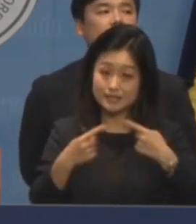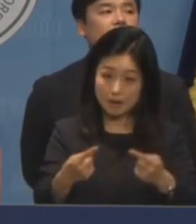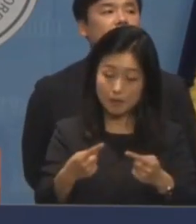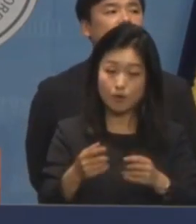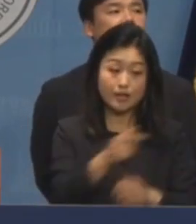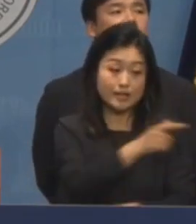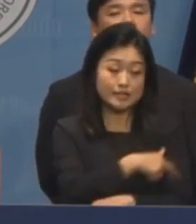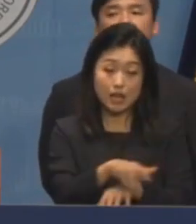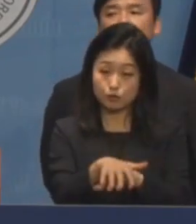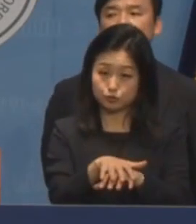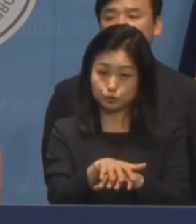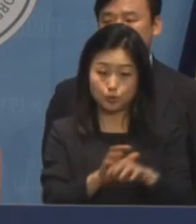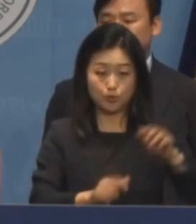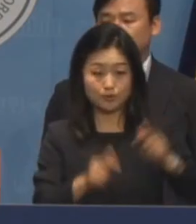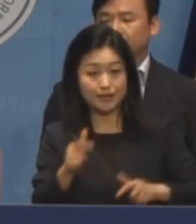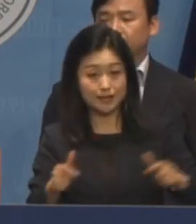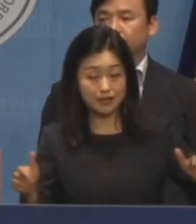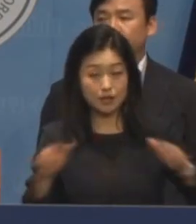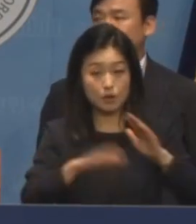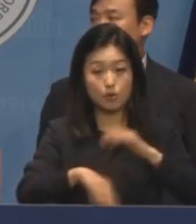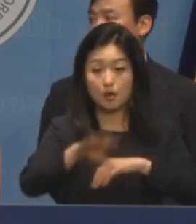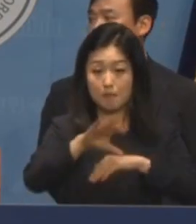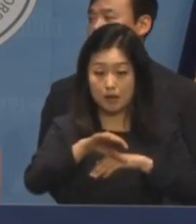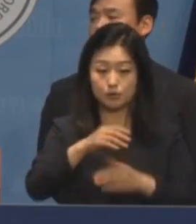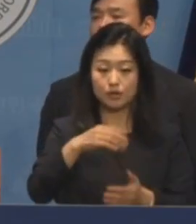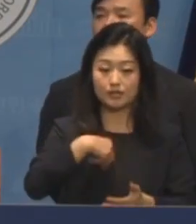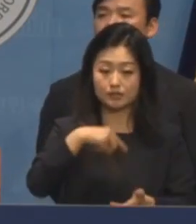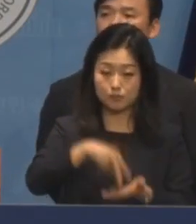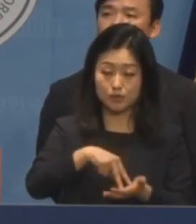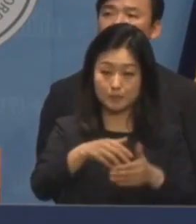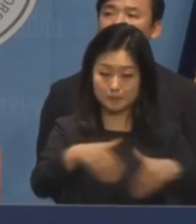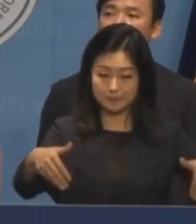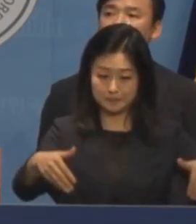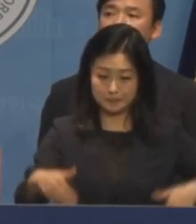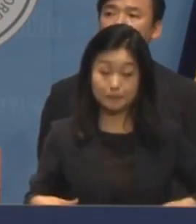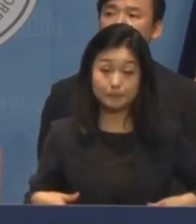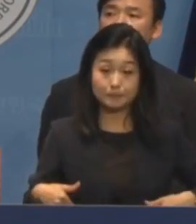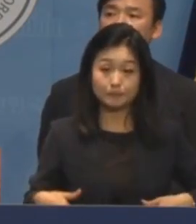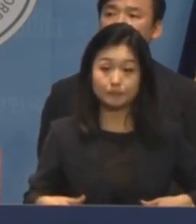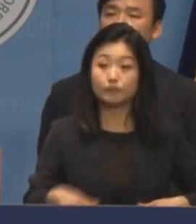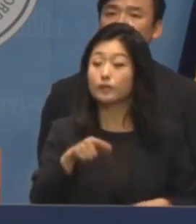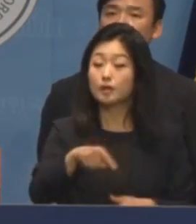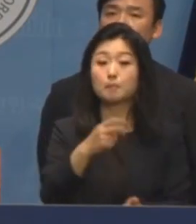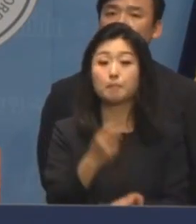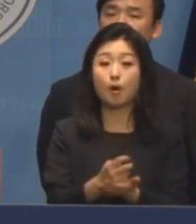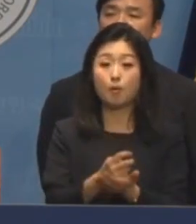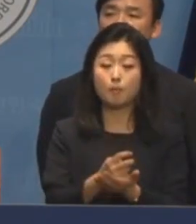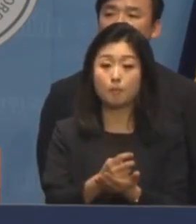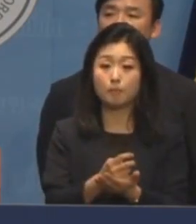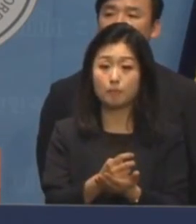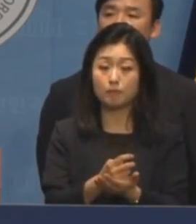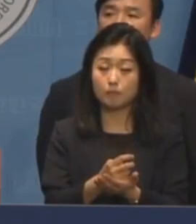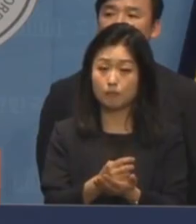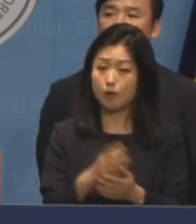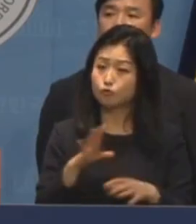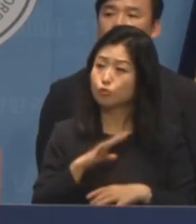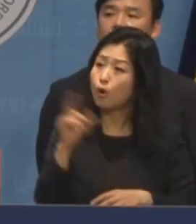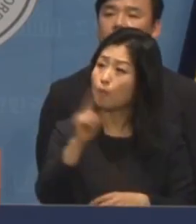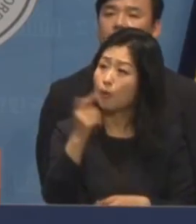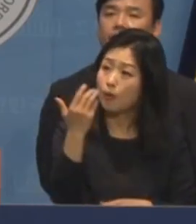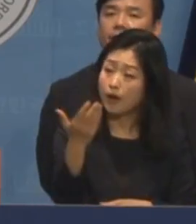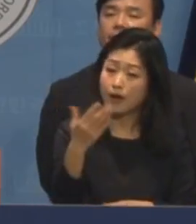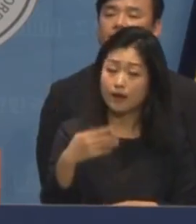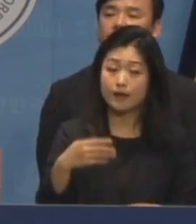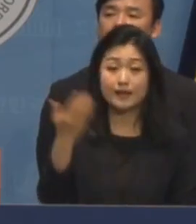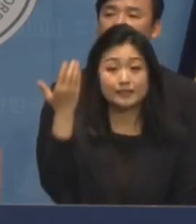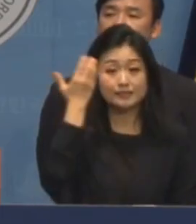이사회 구조를 다양화해서 공영방송의 정치적 독립을 보장하겠다는 것이 뭐가 그렇게 두렵습니까? 최소한의